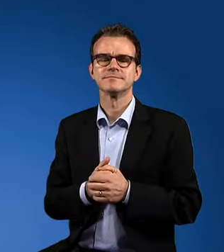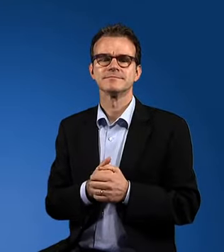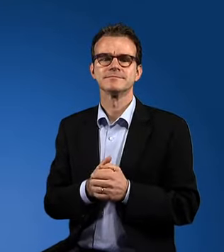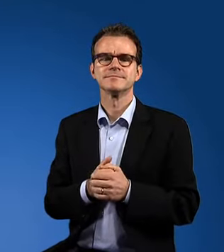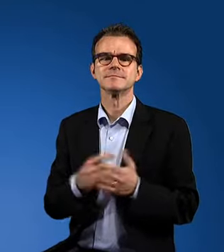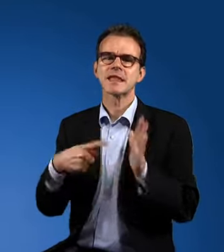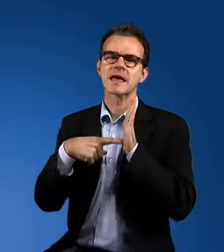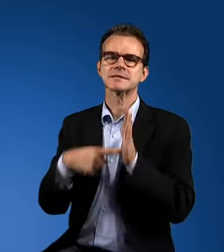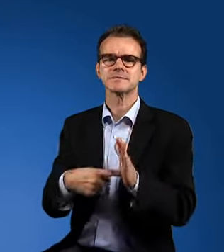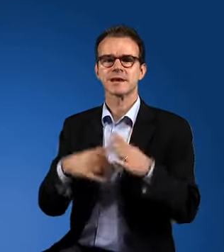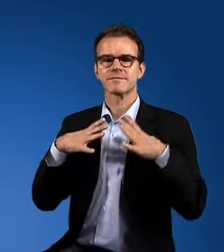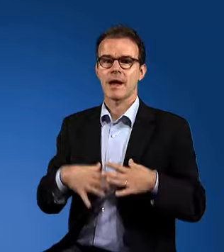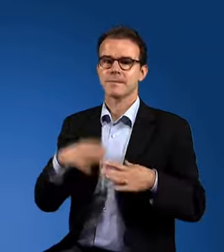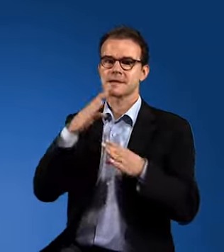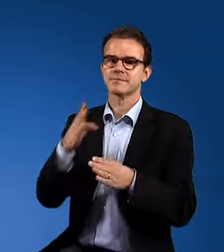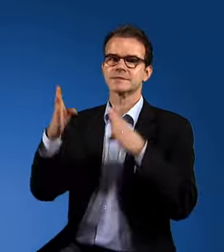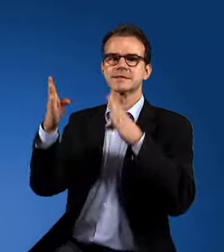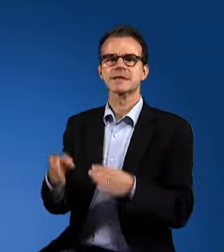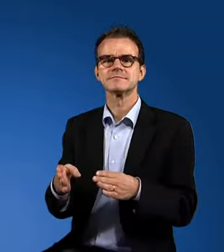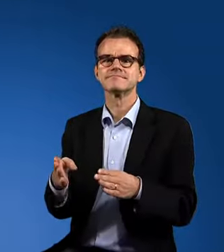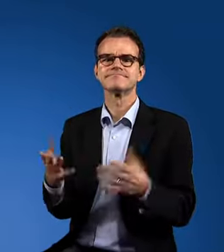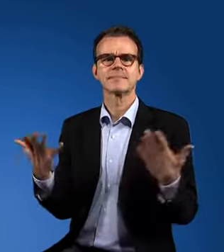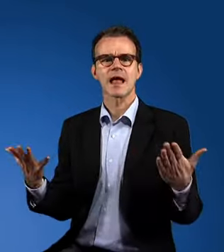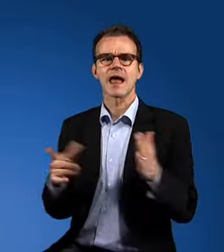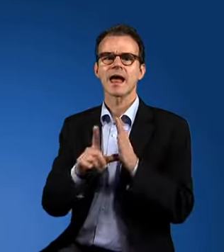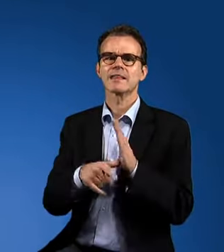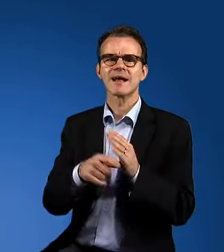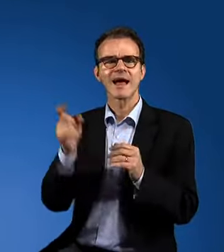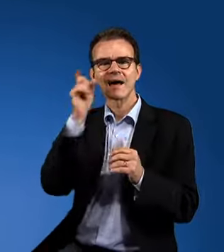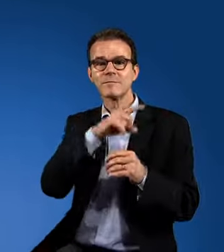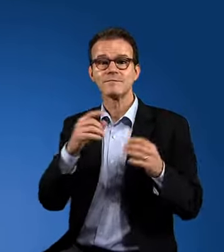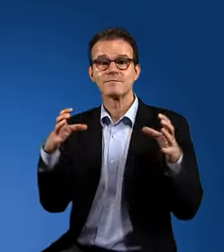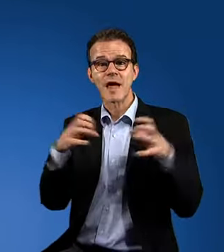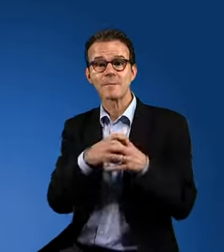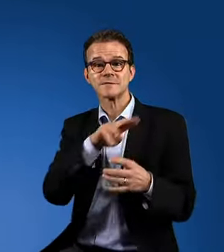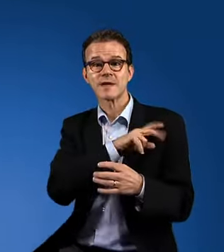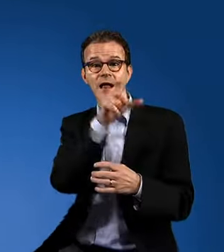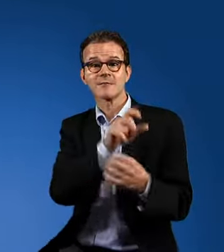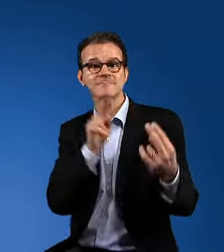ole olemassa. Esimerkiksi vammainen henkilö ei voi tällä hetkellä ottaa